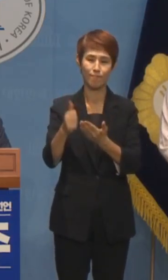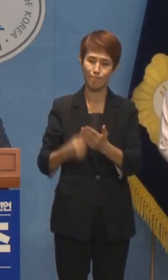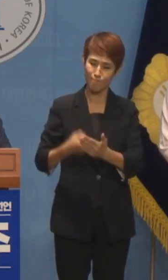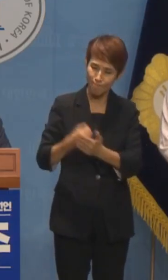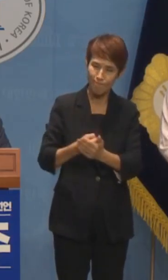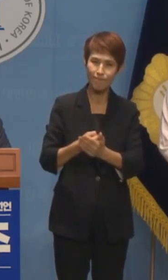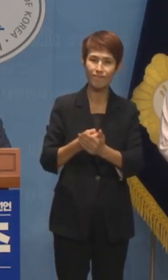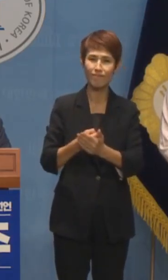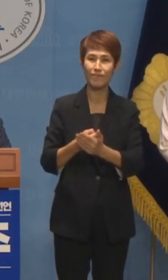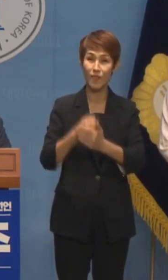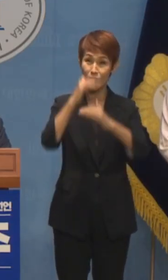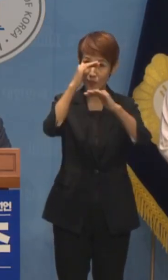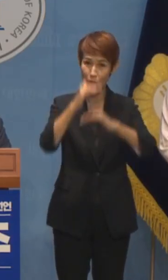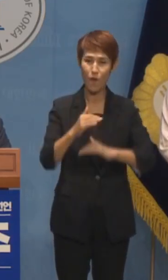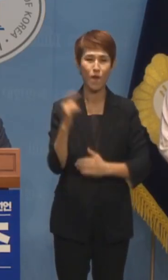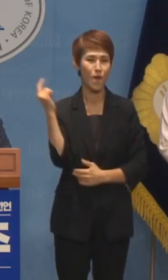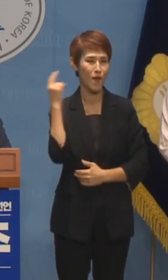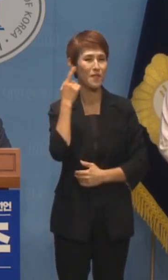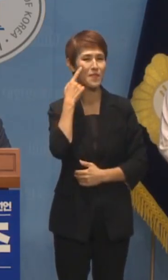후보로서 포부와